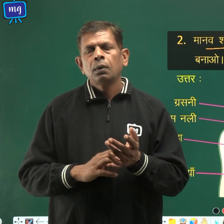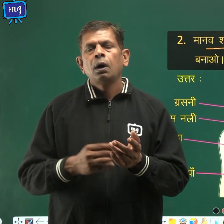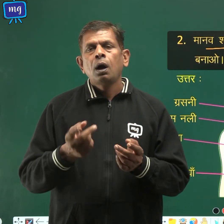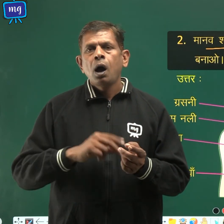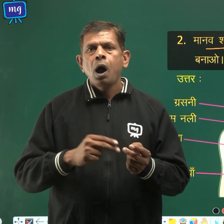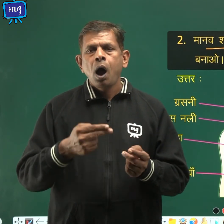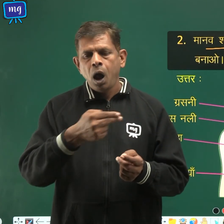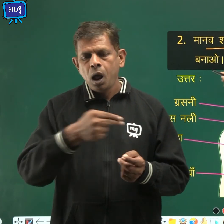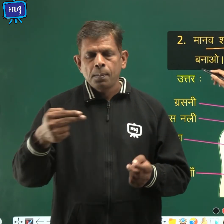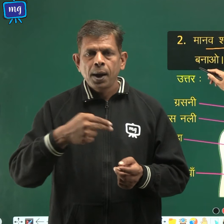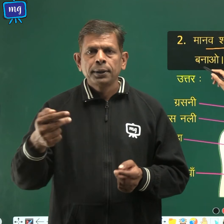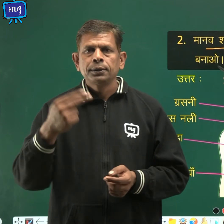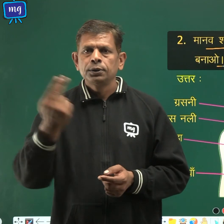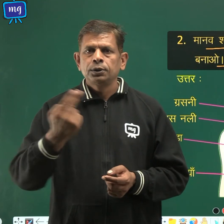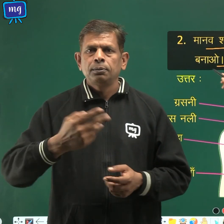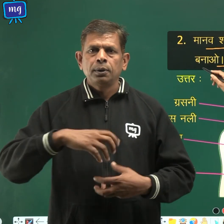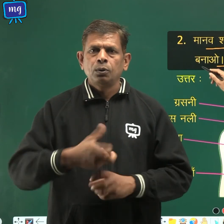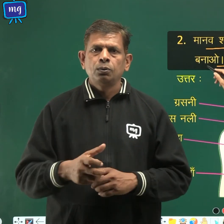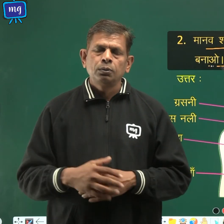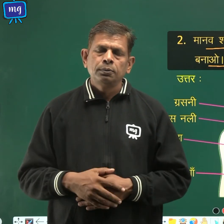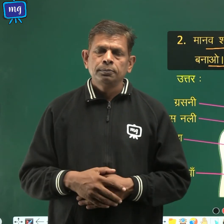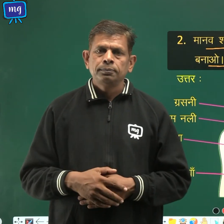नामांकित चित्र बनाओ।